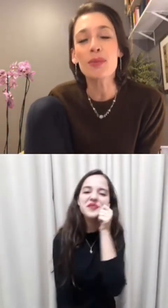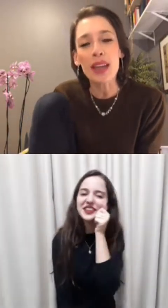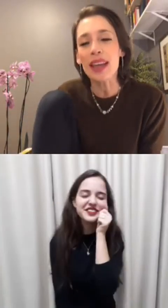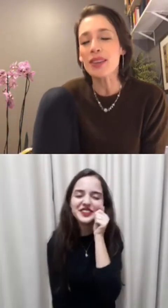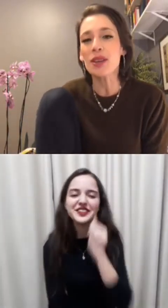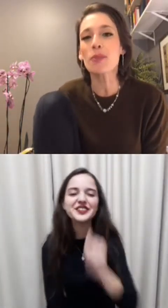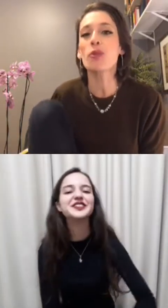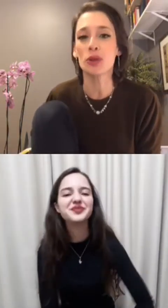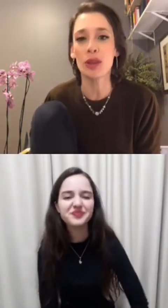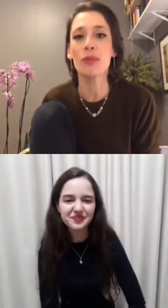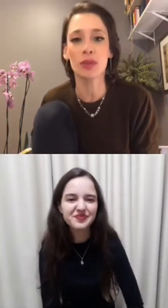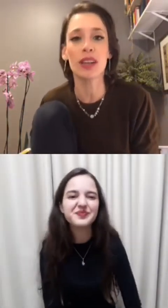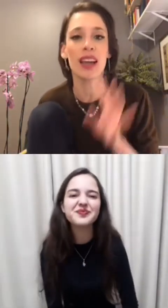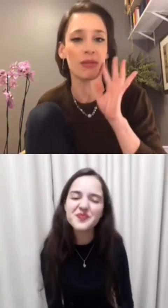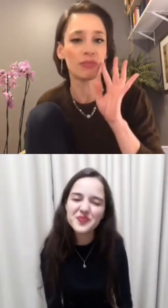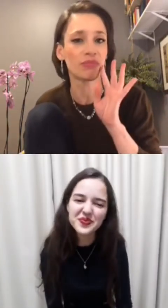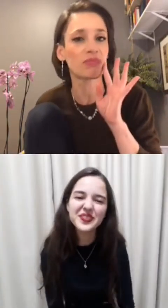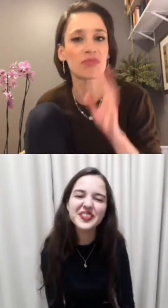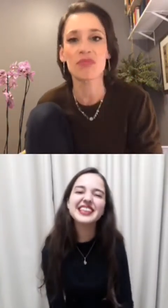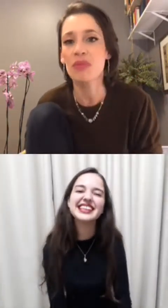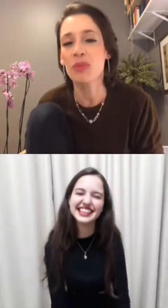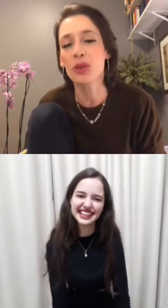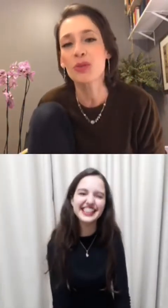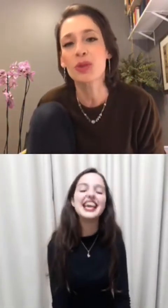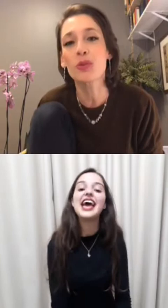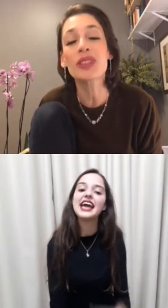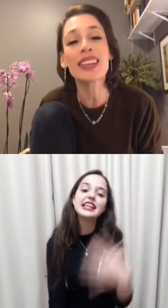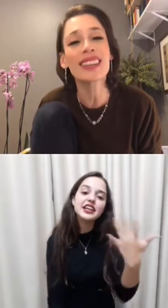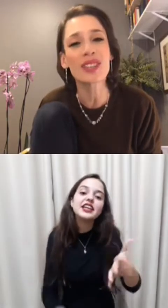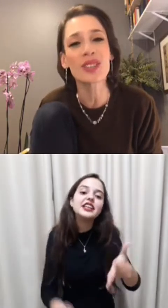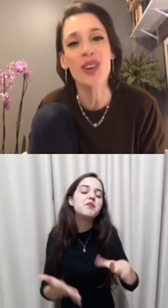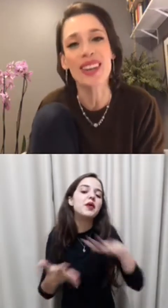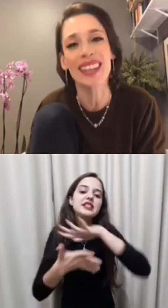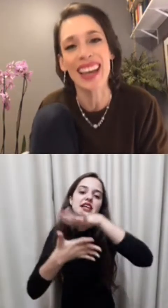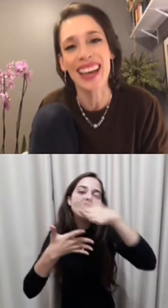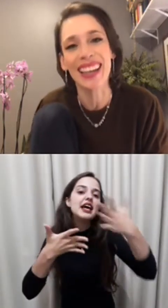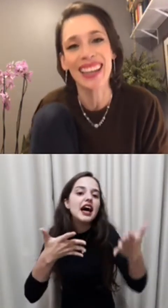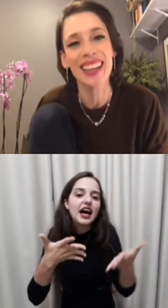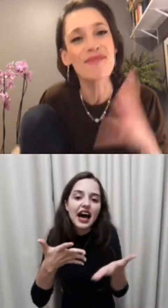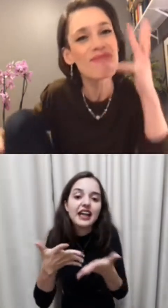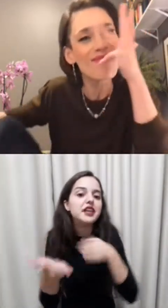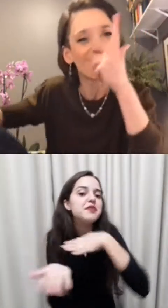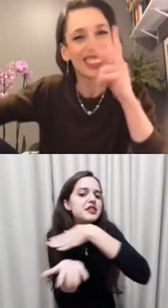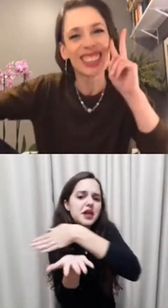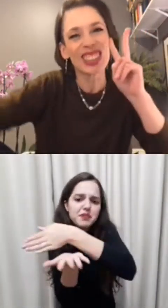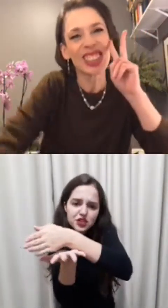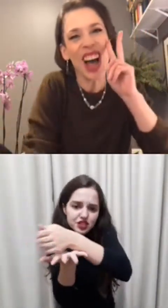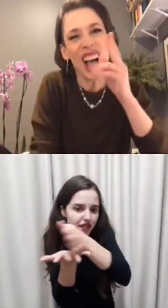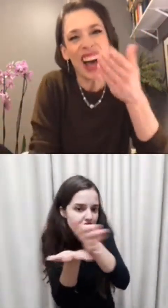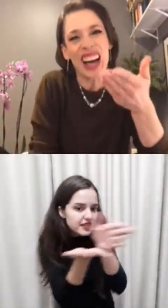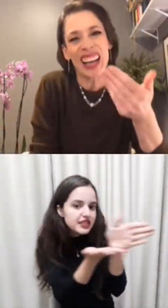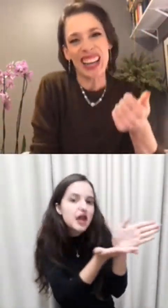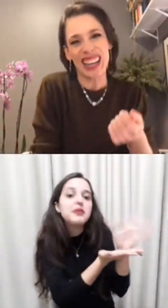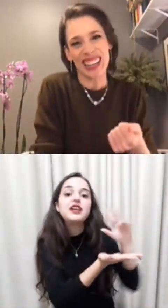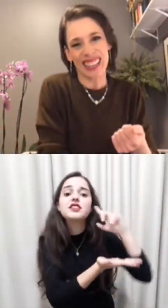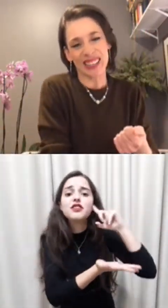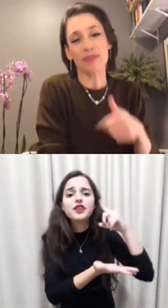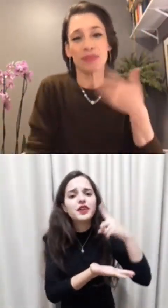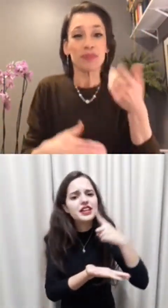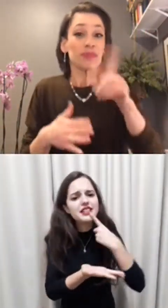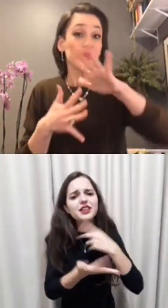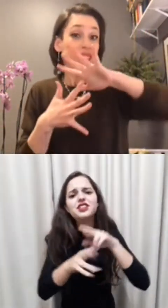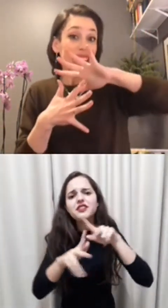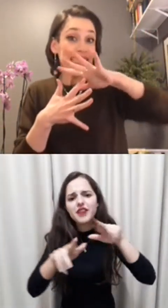Muito bom. É muito legal. Muito, muito É bonita claro a que história, depois né? A Libras me abriu diversos caminhos e eu